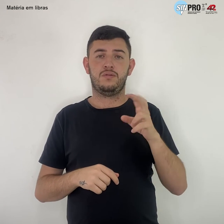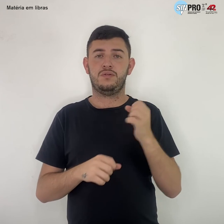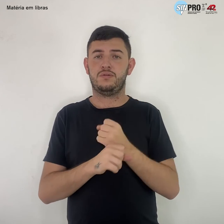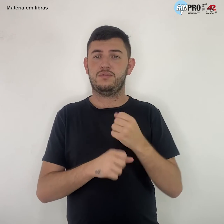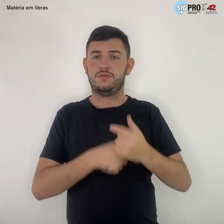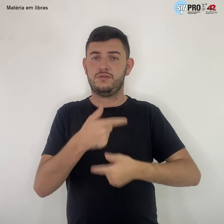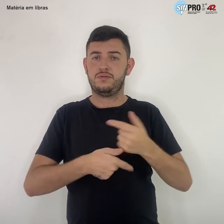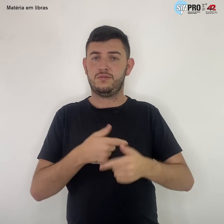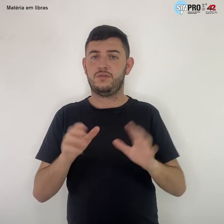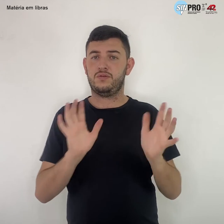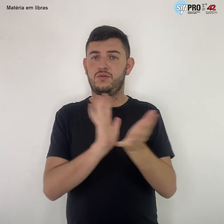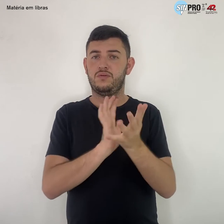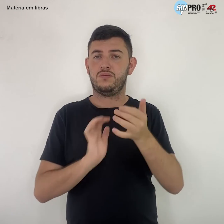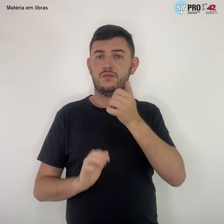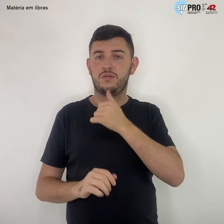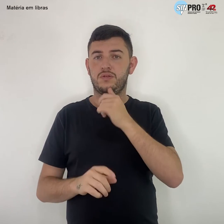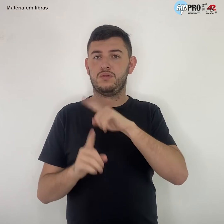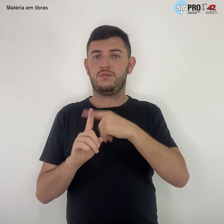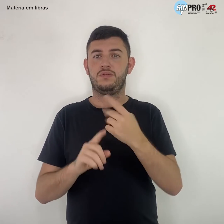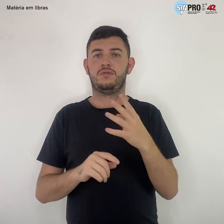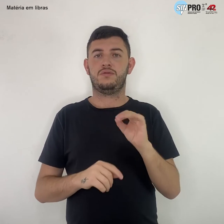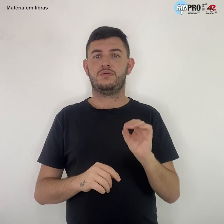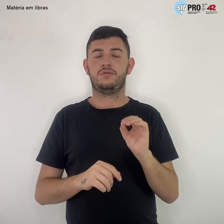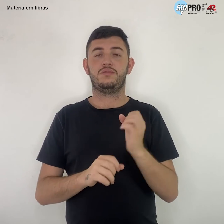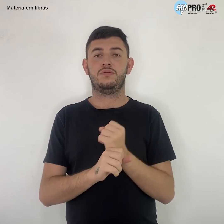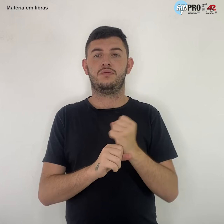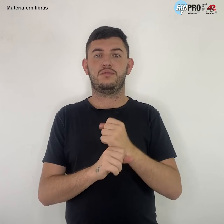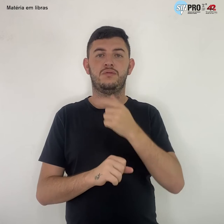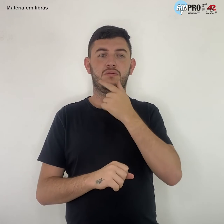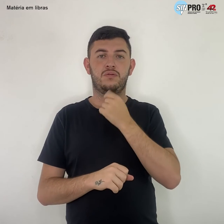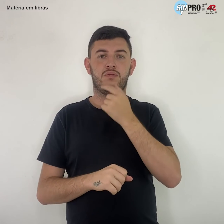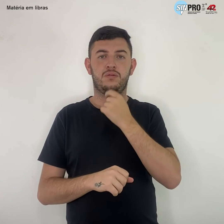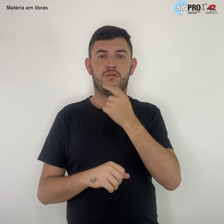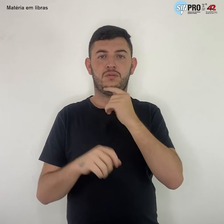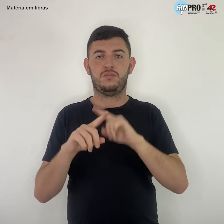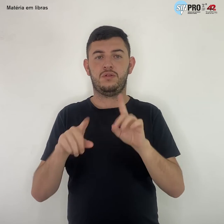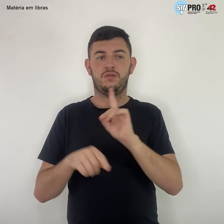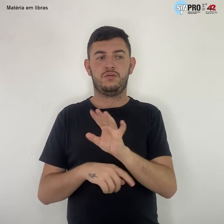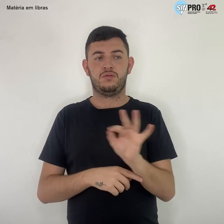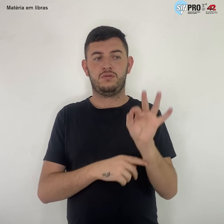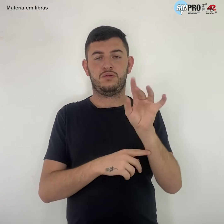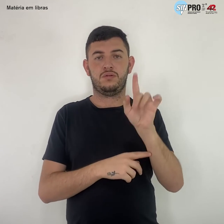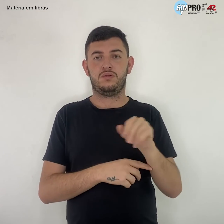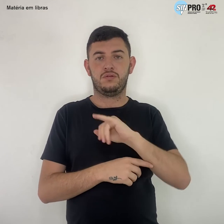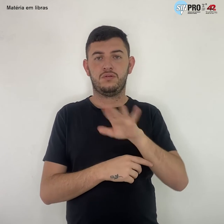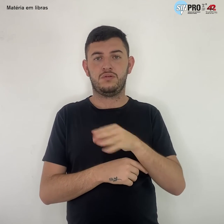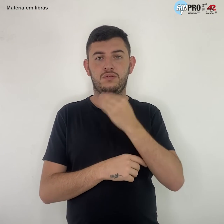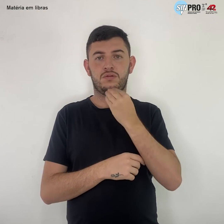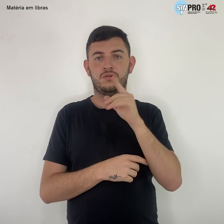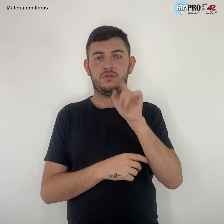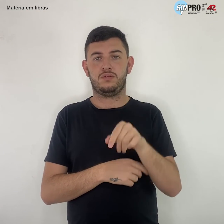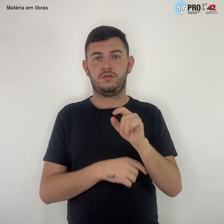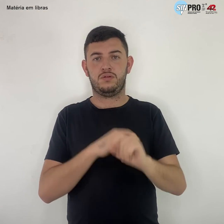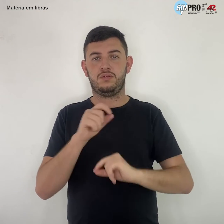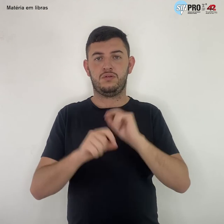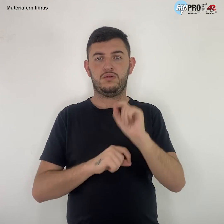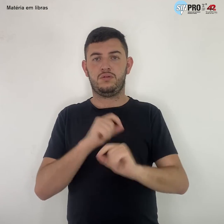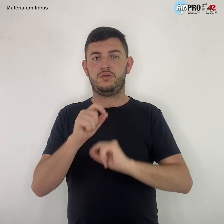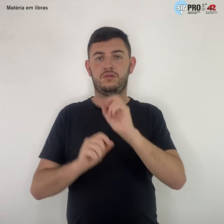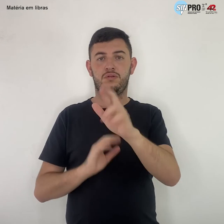30 anos para os homens. No Distrito Federal, as chances do reflexo desta reforma